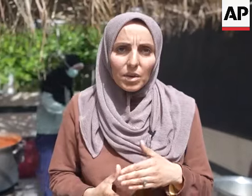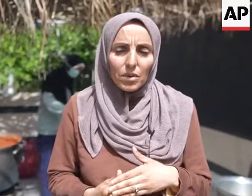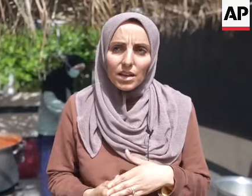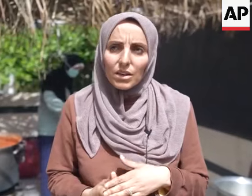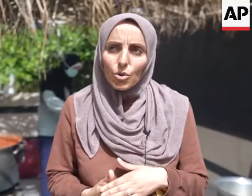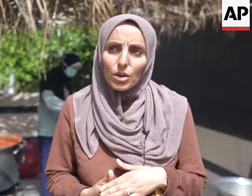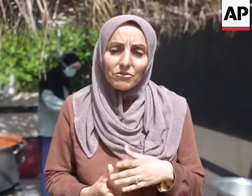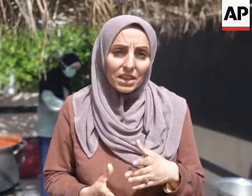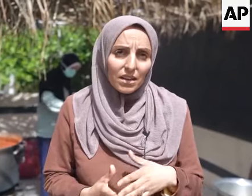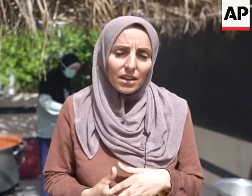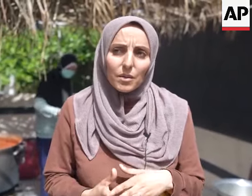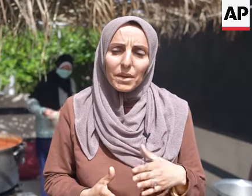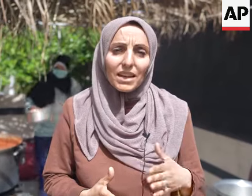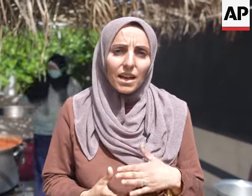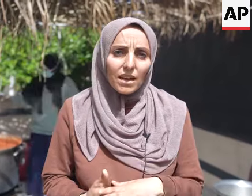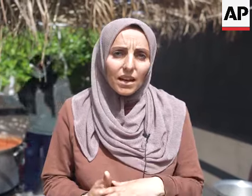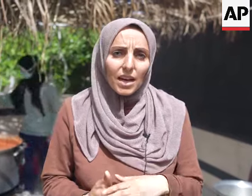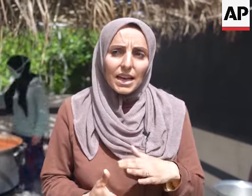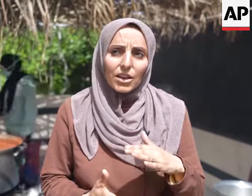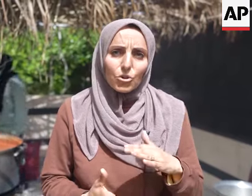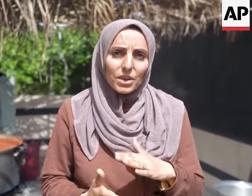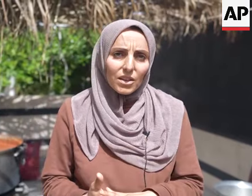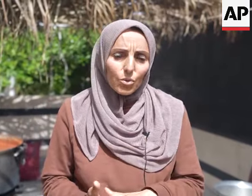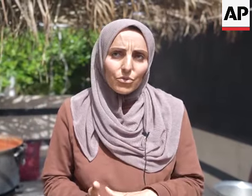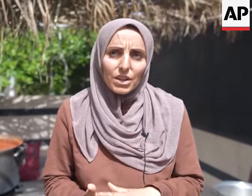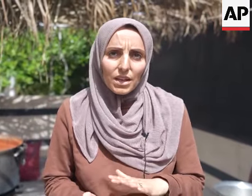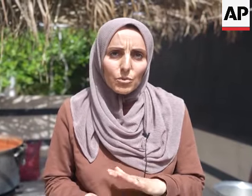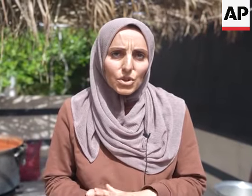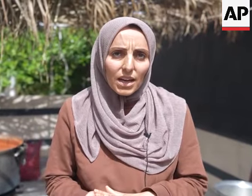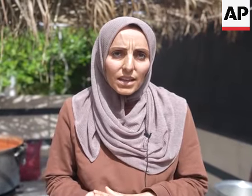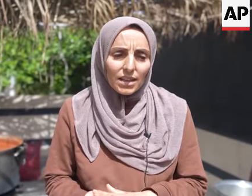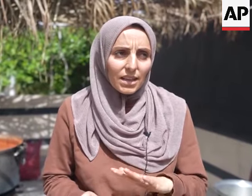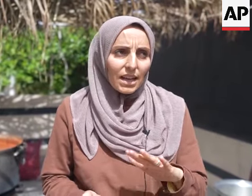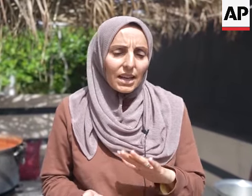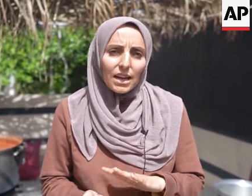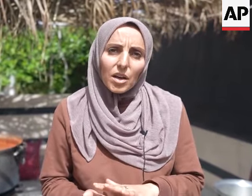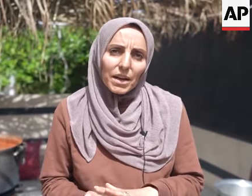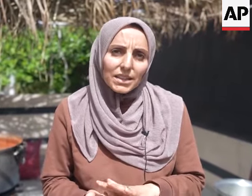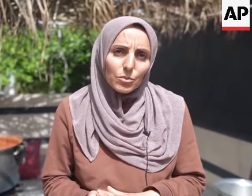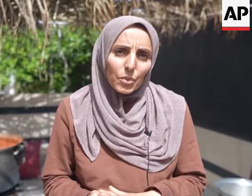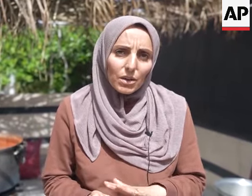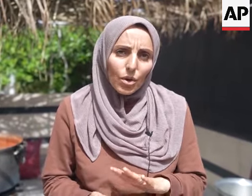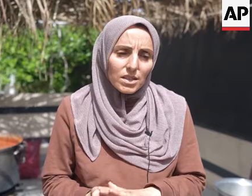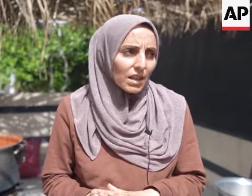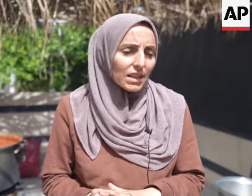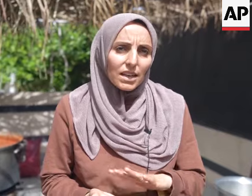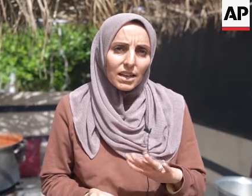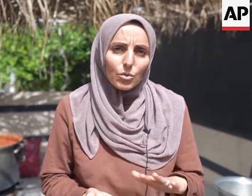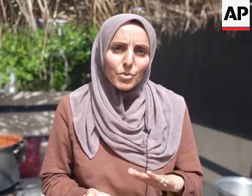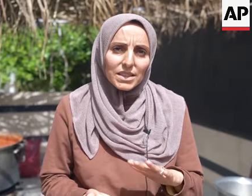المطبخ كان هو فكرة من خلالها إنه بنقدر نوفر المساعدات لأكبر عدد ممكن، وخاصة اللي هي الوجبات